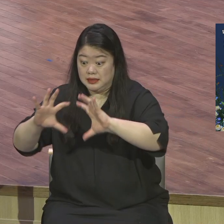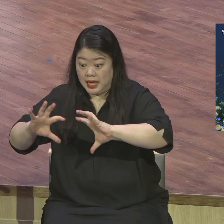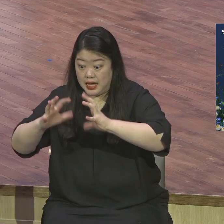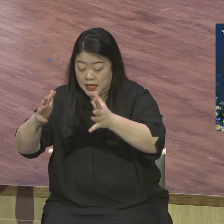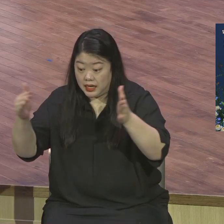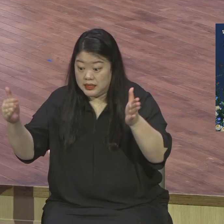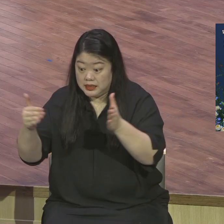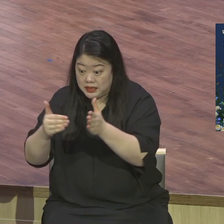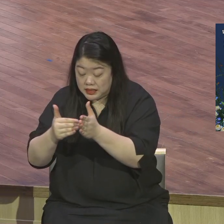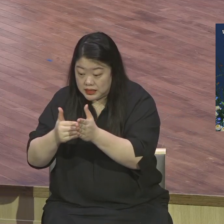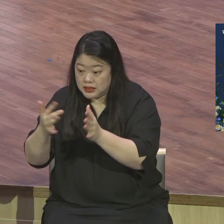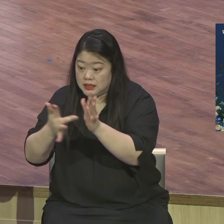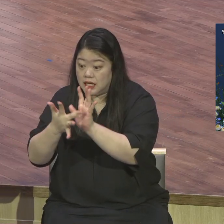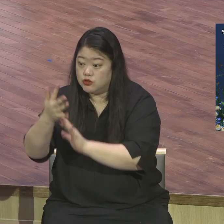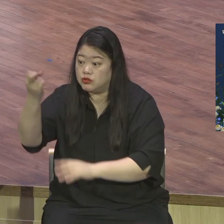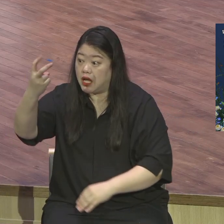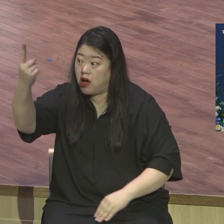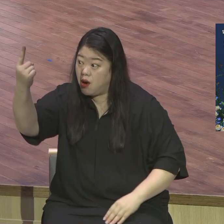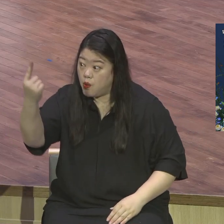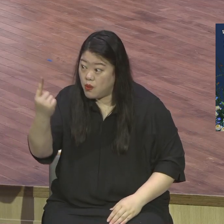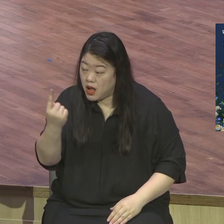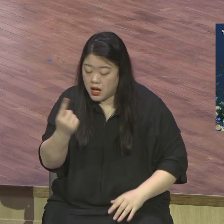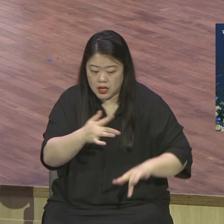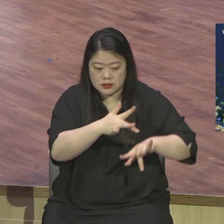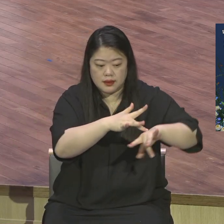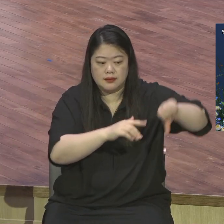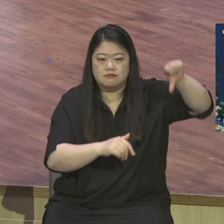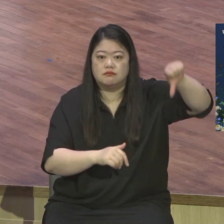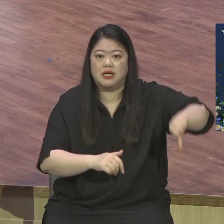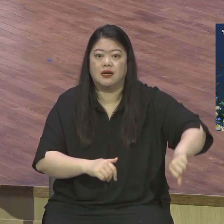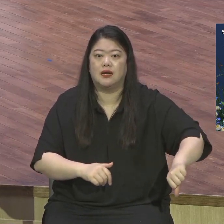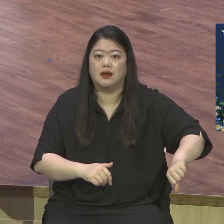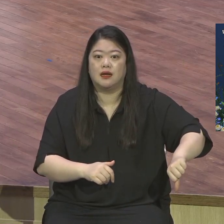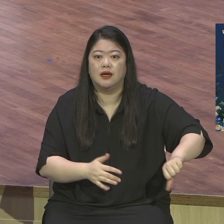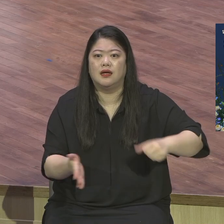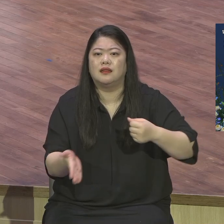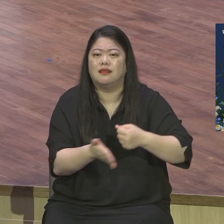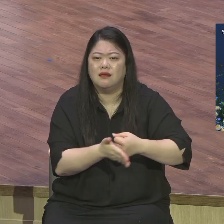끝나는 겁니다 그러니까 모든 민족의 복음이 증거되지 못하도록